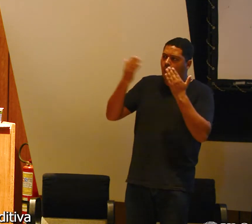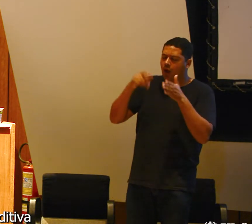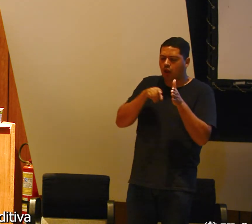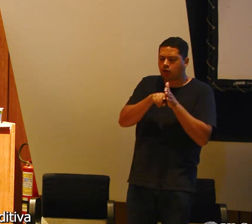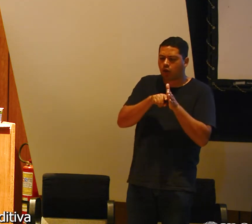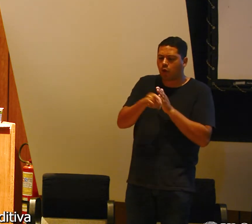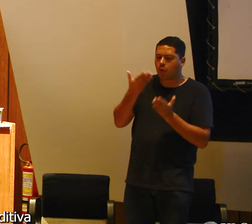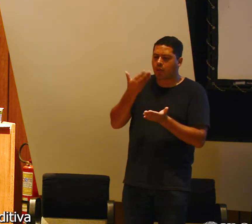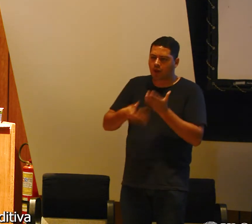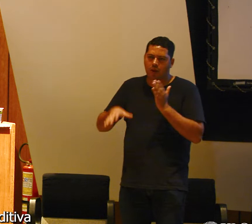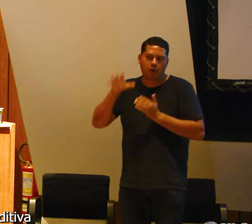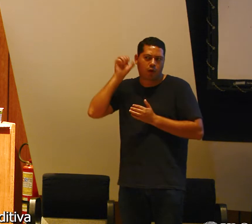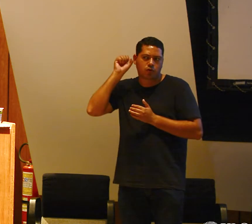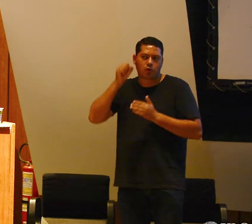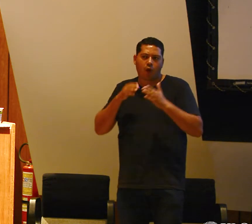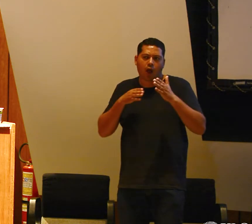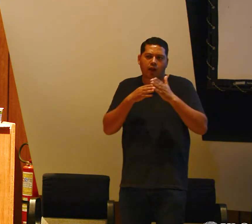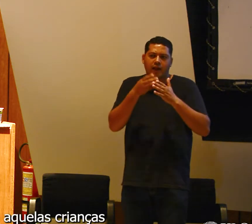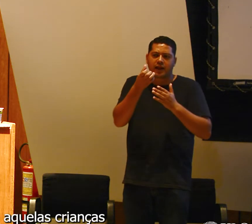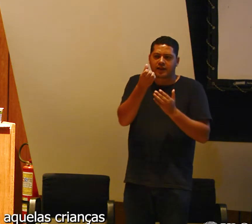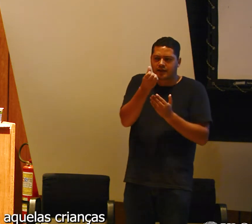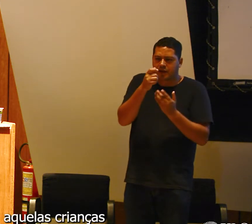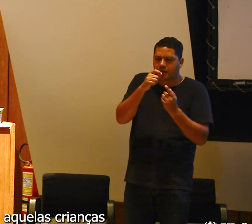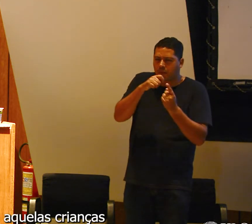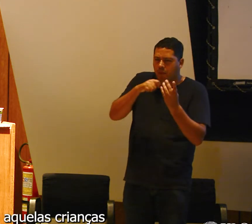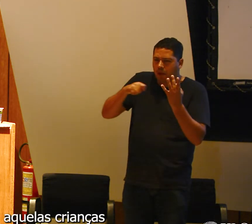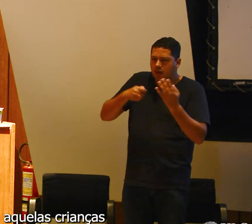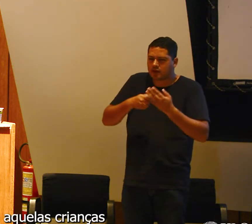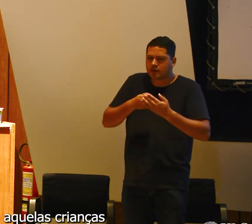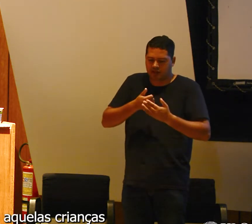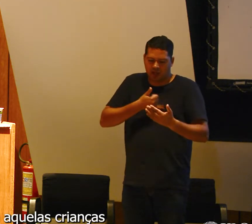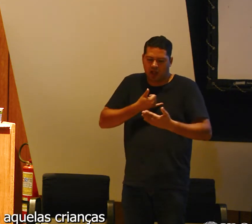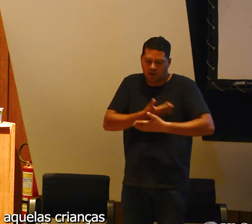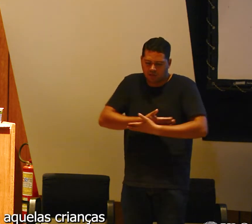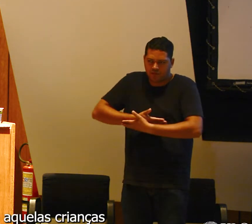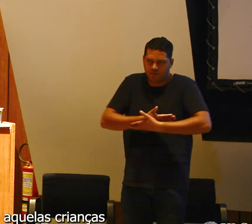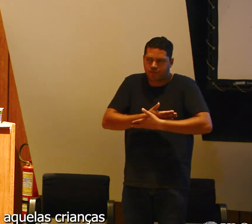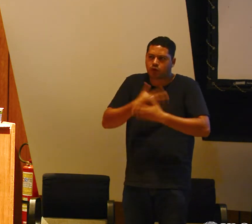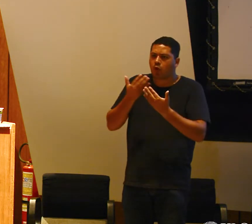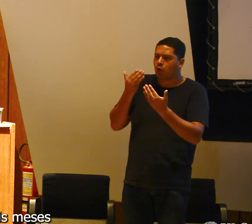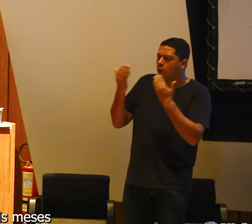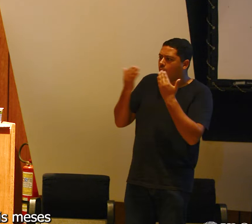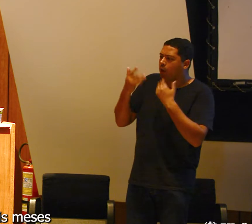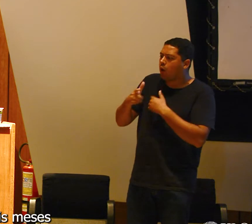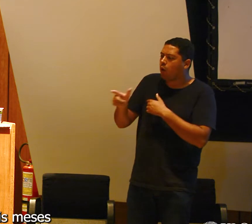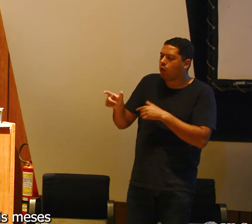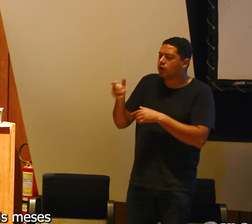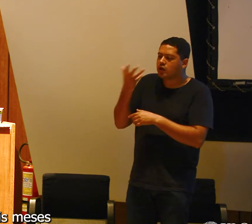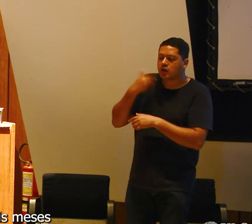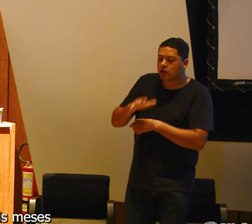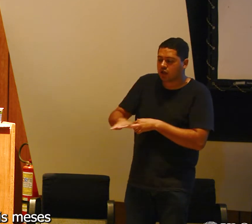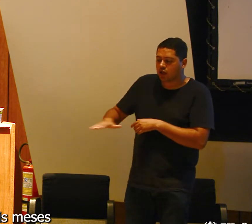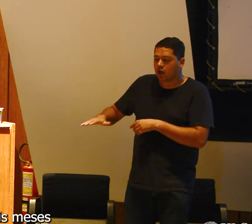auditiva até os 6 meses de idade, quando comparado com aquelas crianças que demoraram mais do que 6 meses